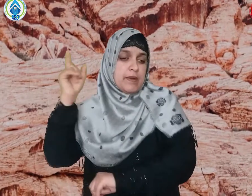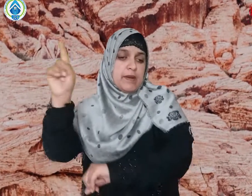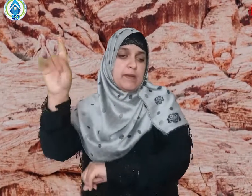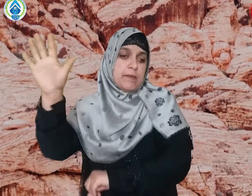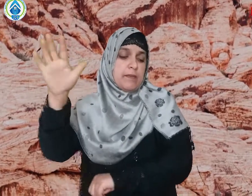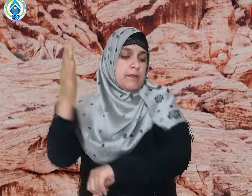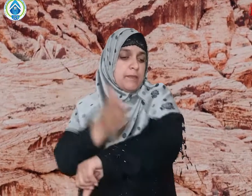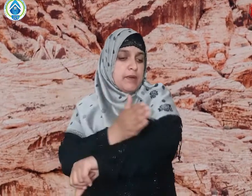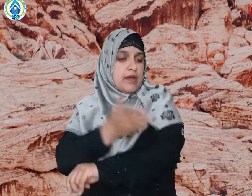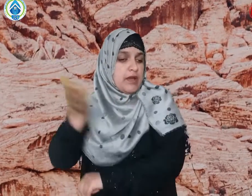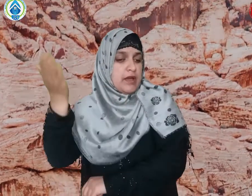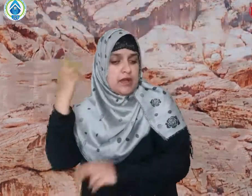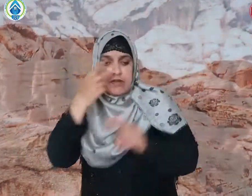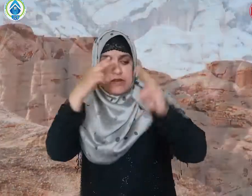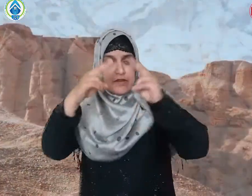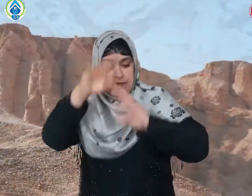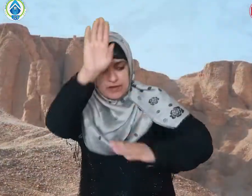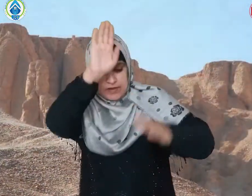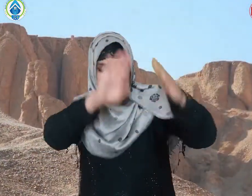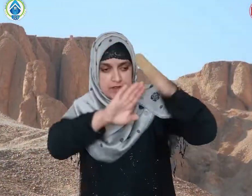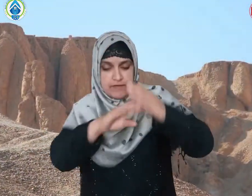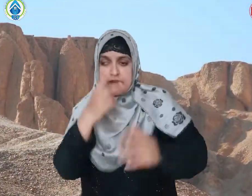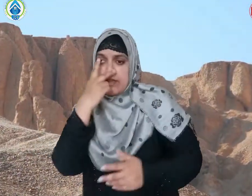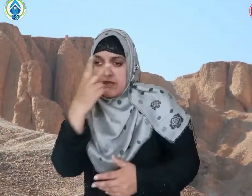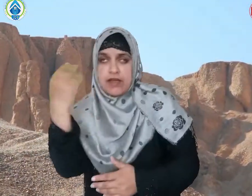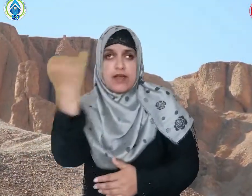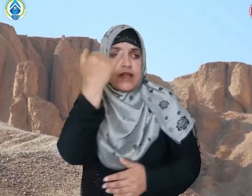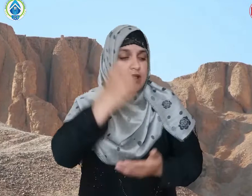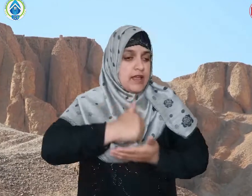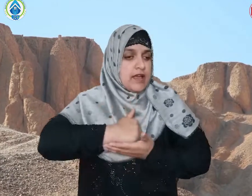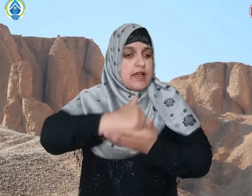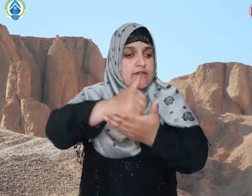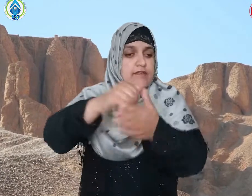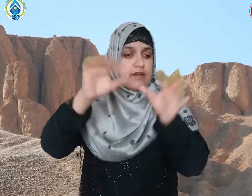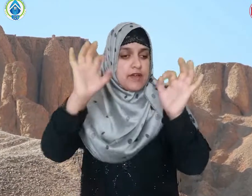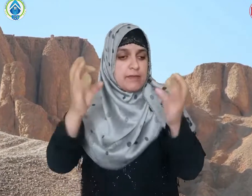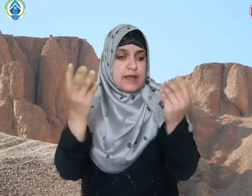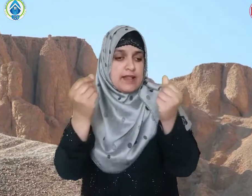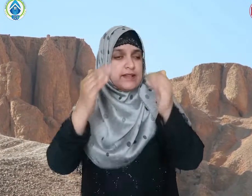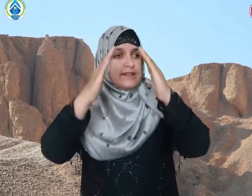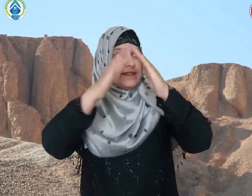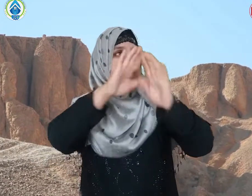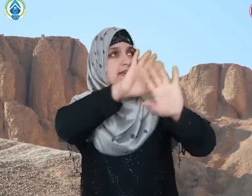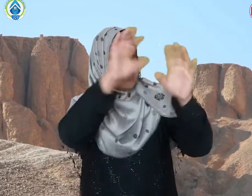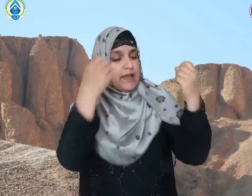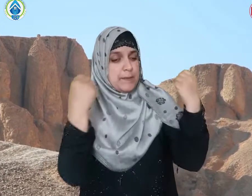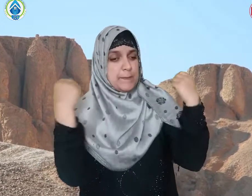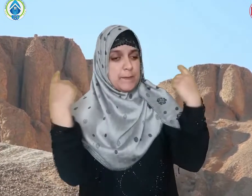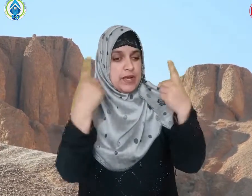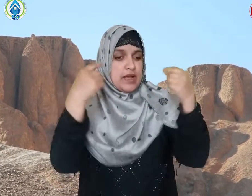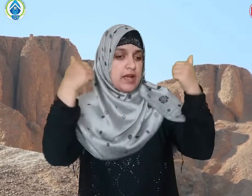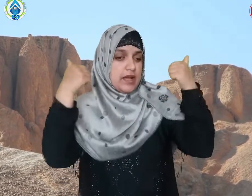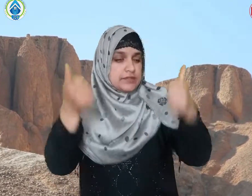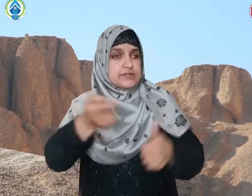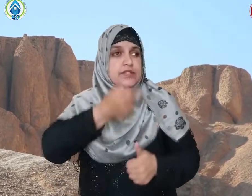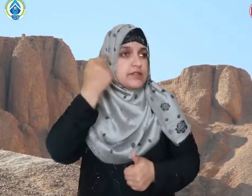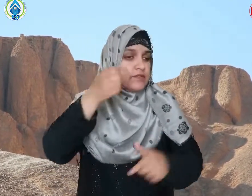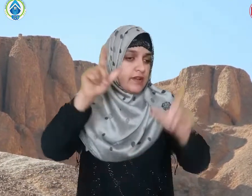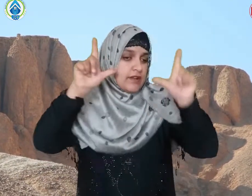دیے۔ یہاں ان بادشاہوں کے مقبرے بہت گہرائی میں دفن ہیں۔ اس وادی میں فرعونوں کے علاوہ کئی مصری ملکاؤں